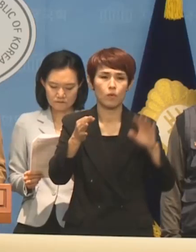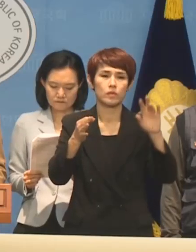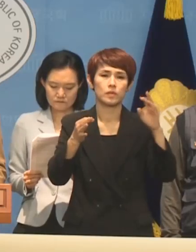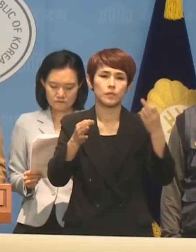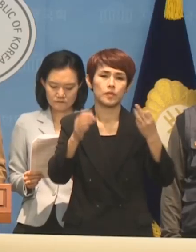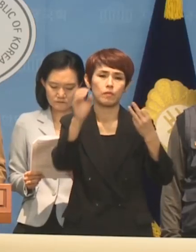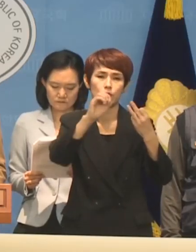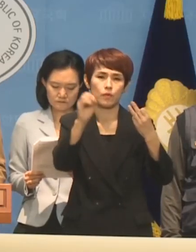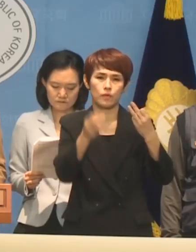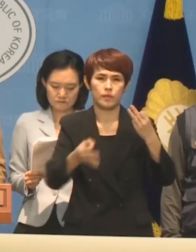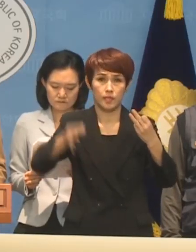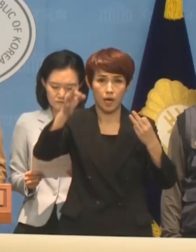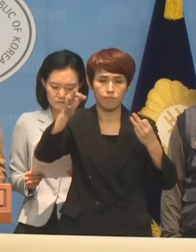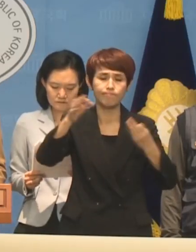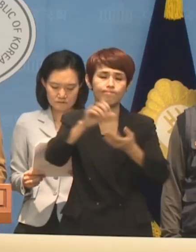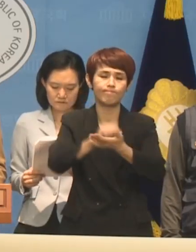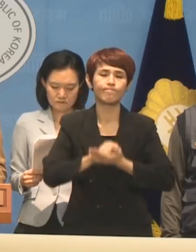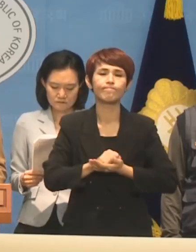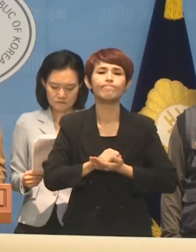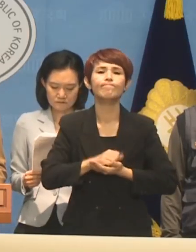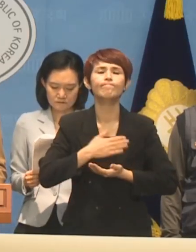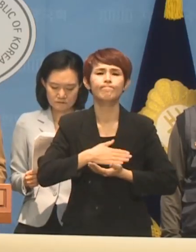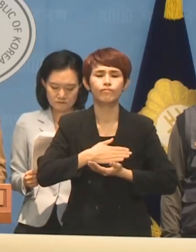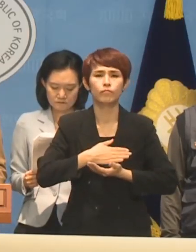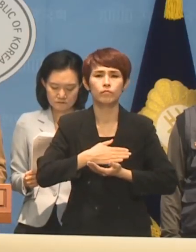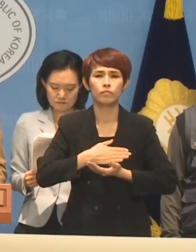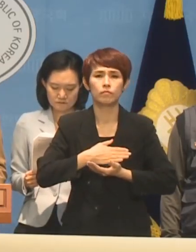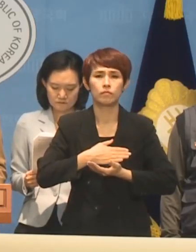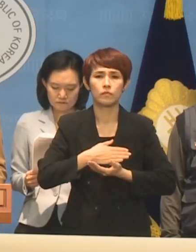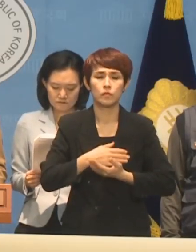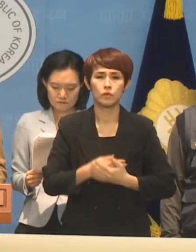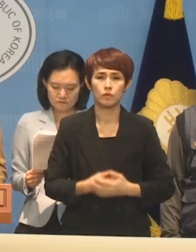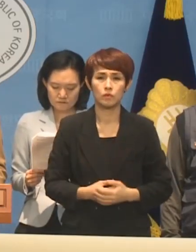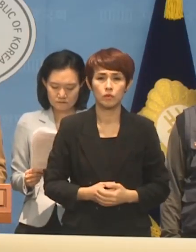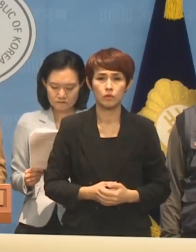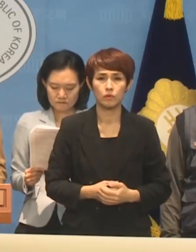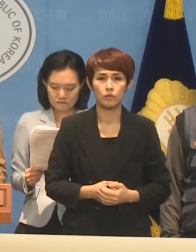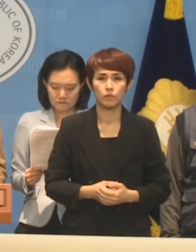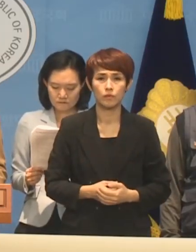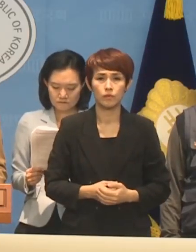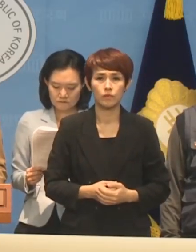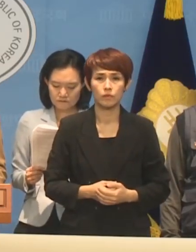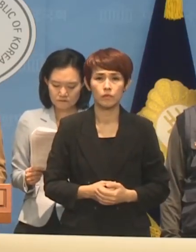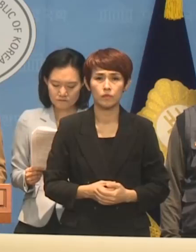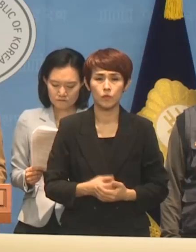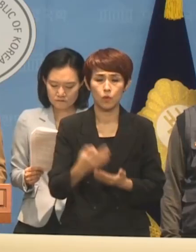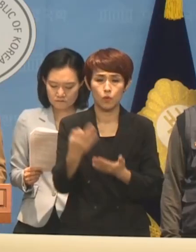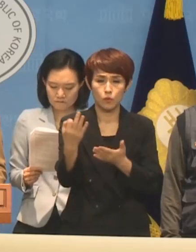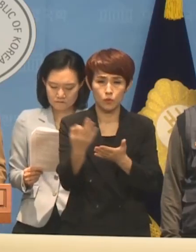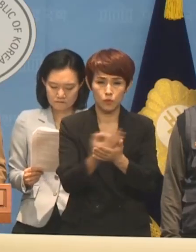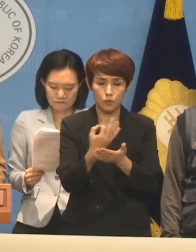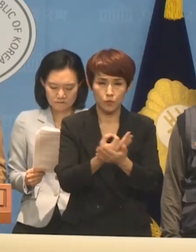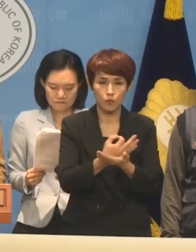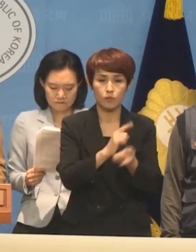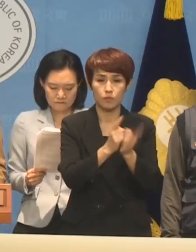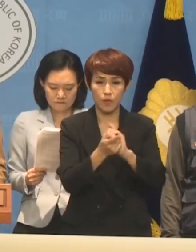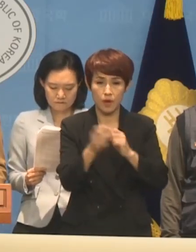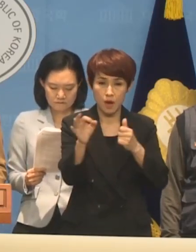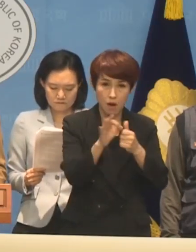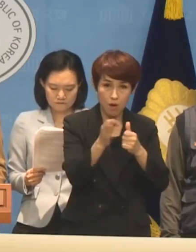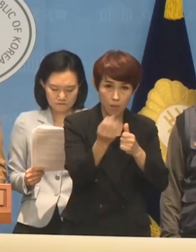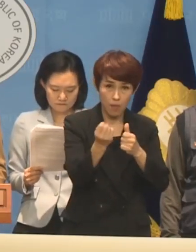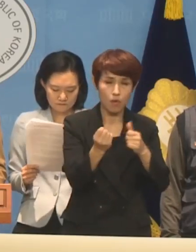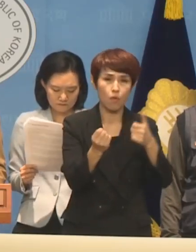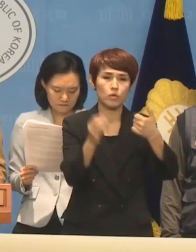인상 받아들이겠습니다. 또 지난 20년간 깎아만 오던 소득 대체율도